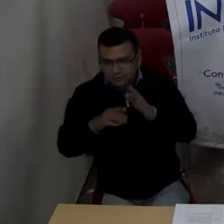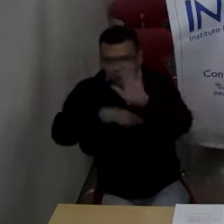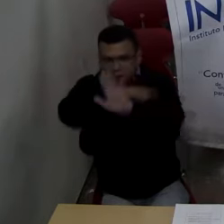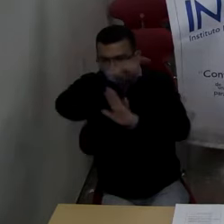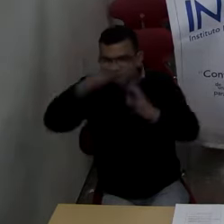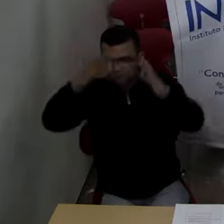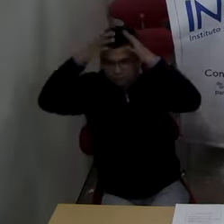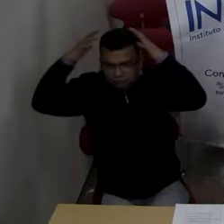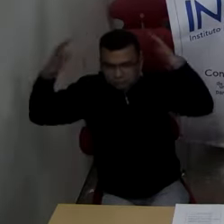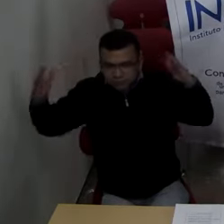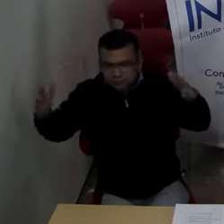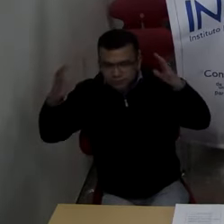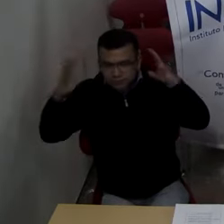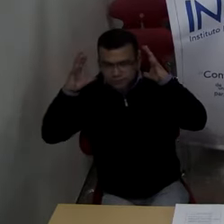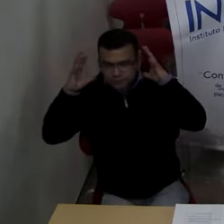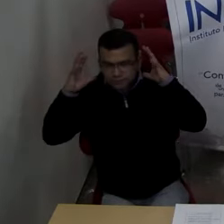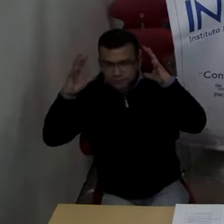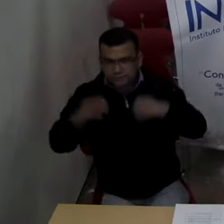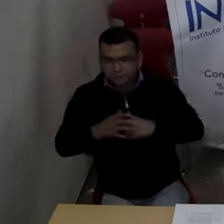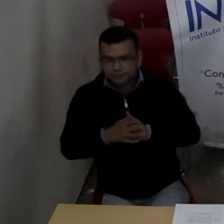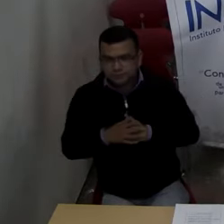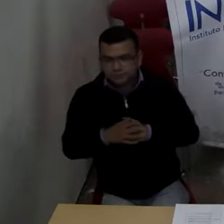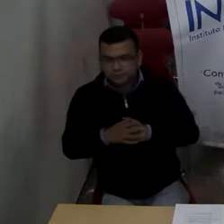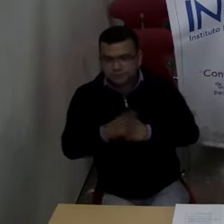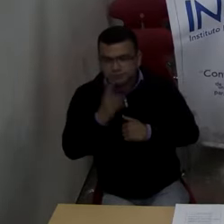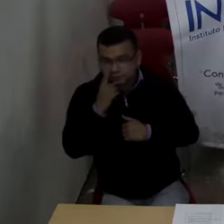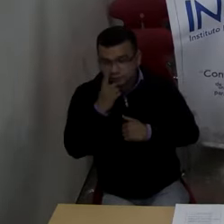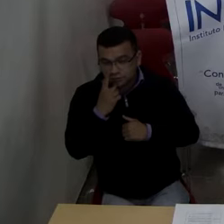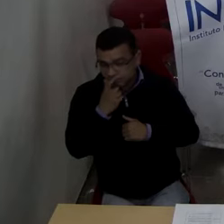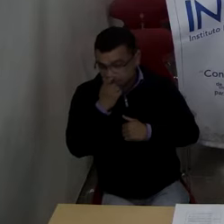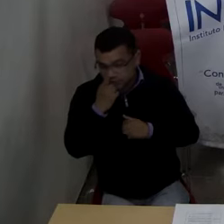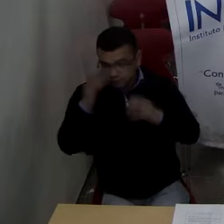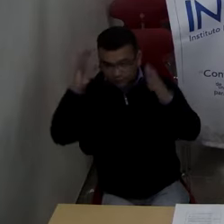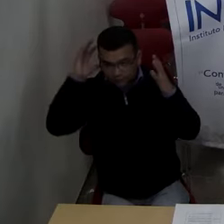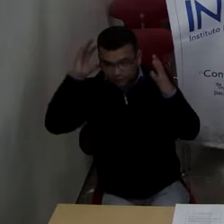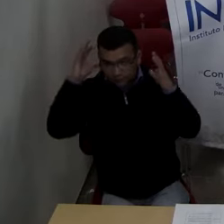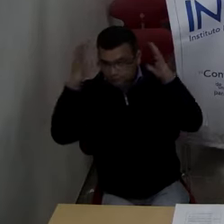cuando los niños en esta edad buscan atención,